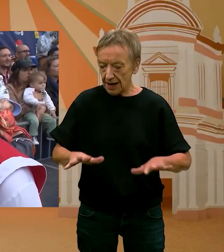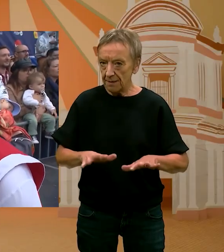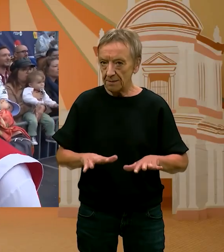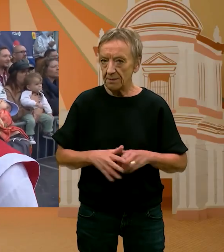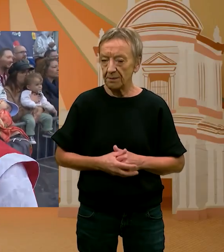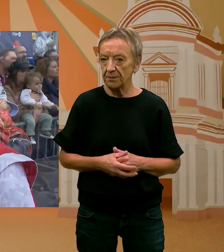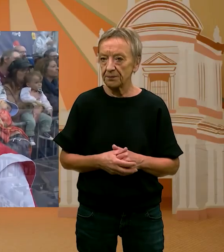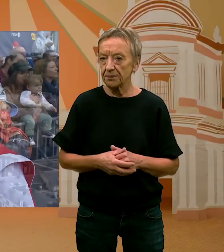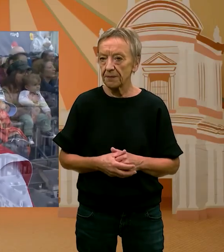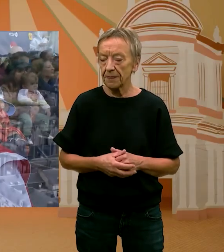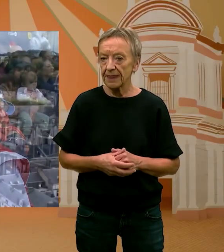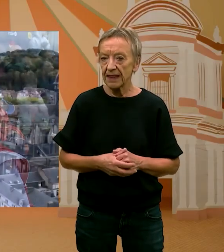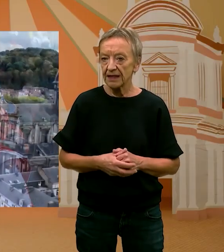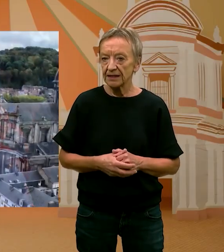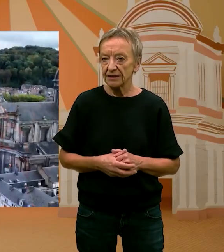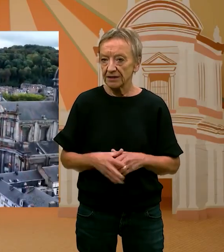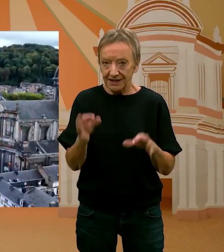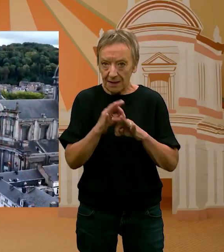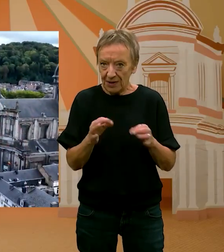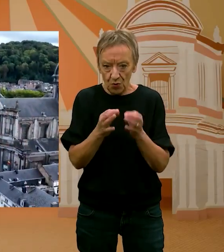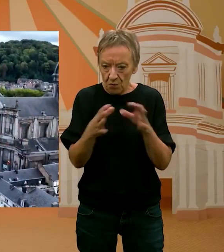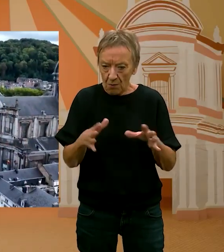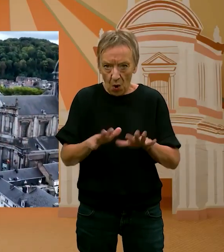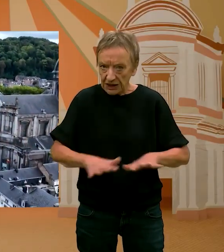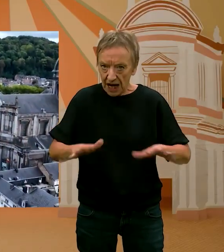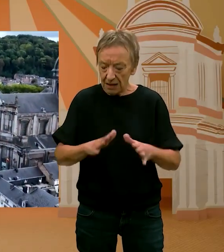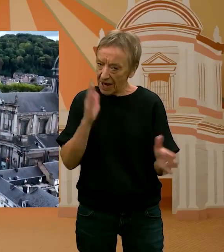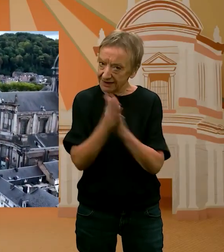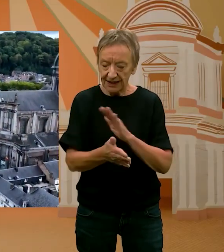Et il n'y a pas eu cette période de calme, on est vraiment rentré dedans directement.